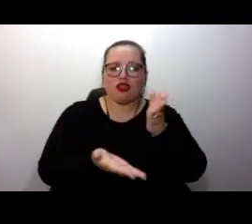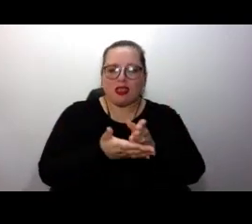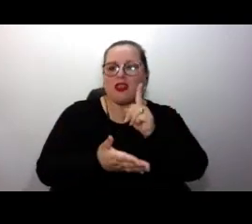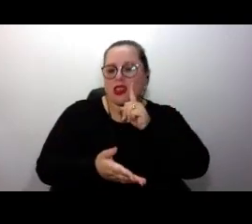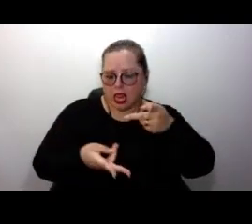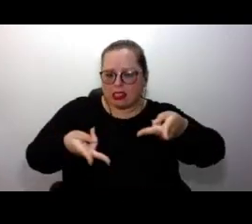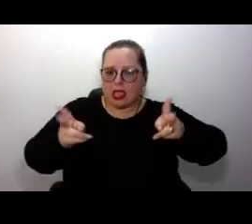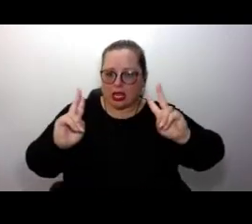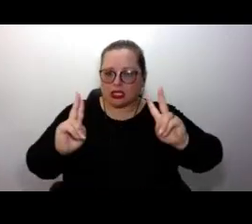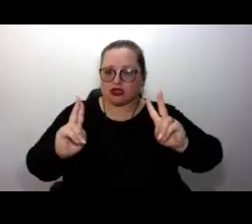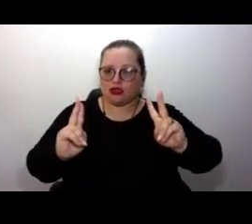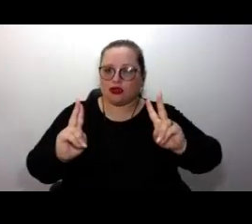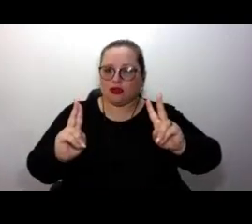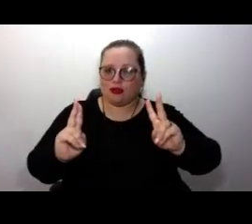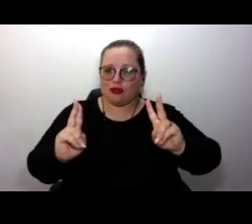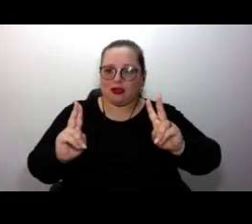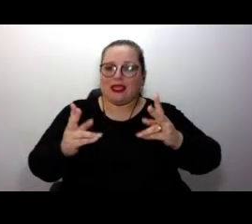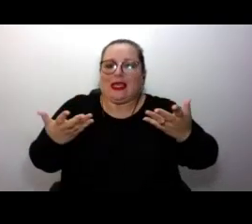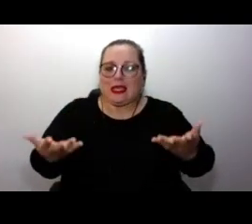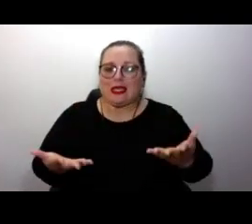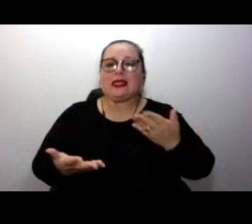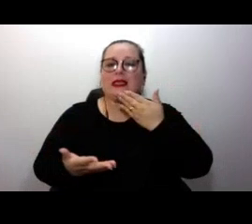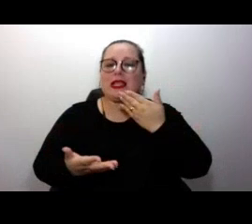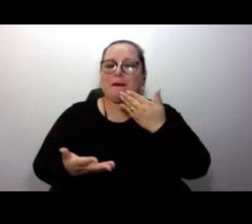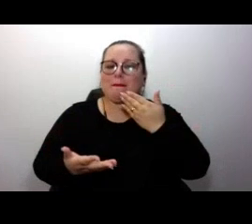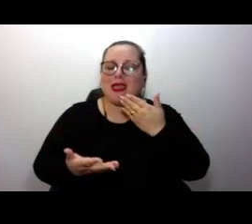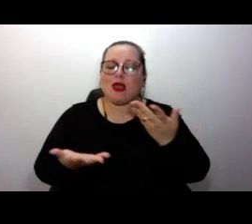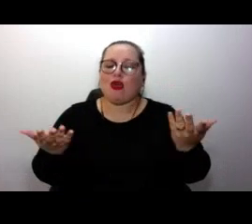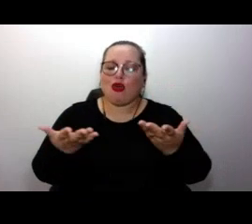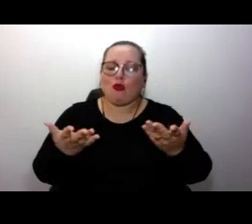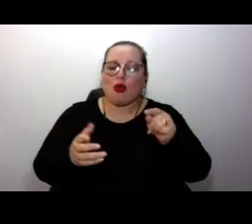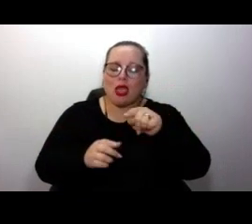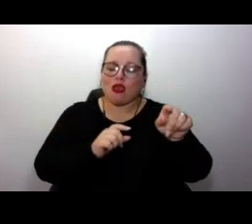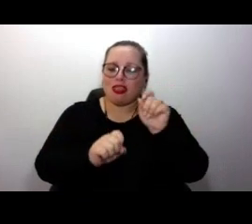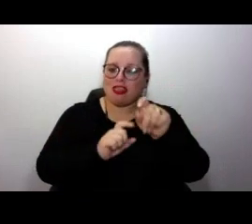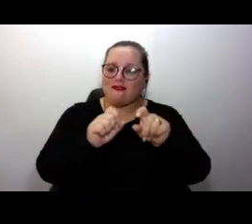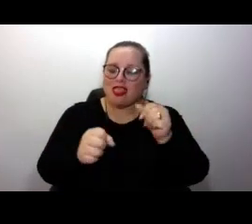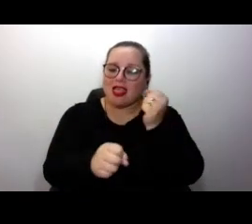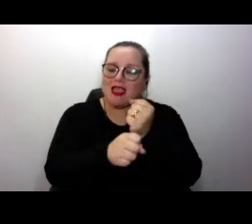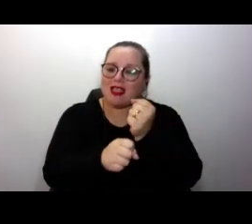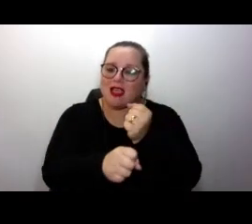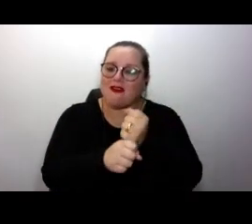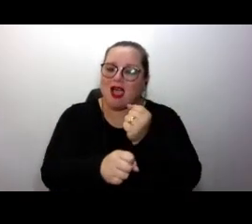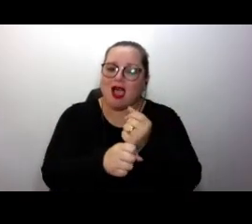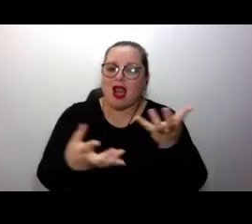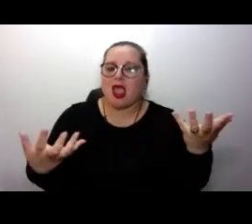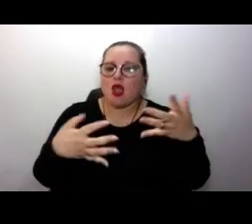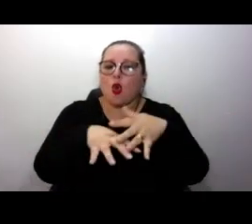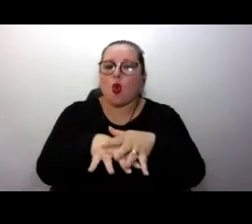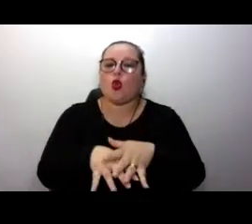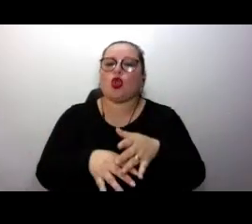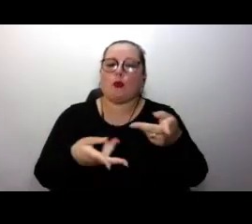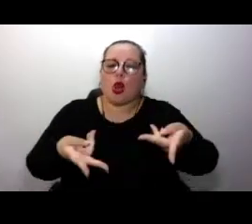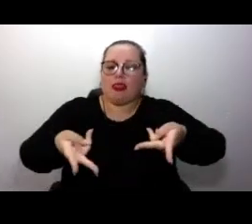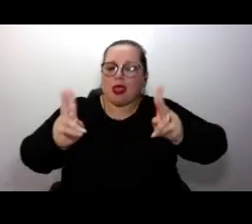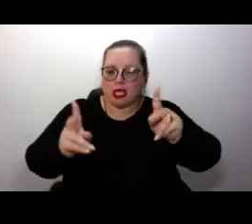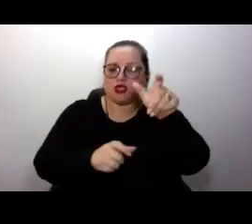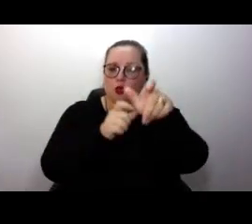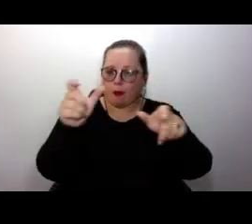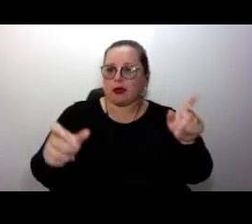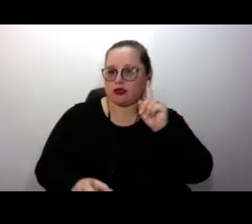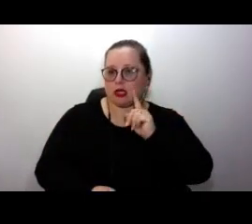derechos, y con la intención de defender y de trabajar en conjunto por sus propios derechos como personas